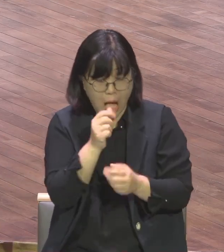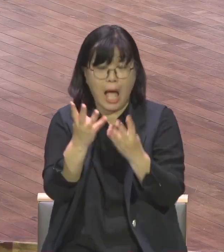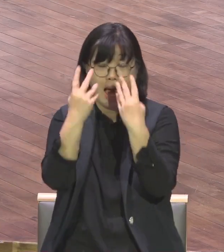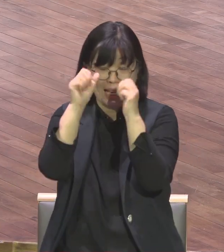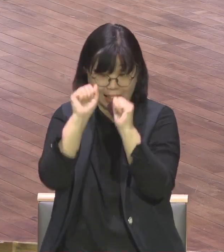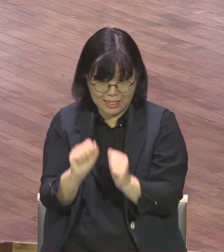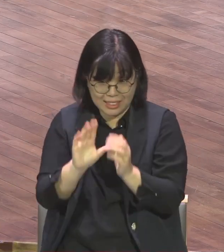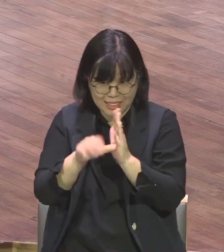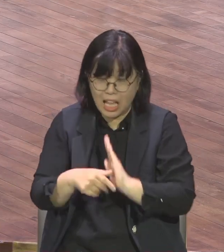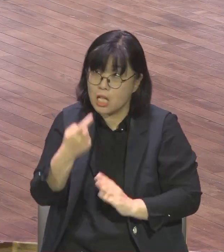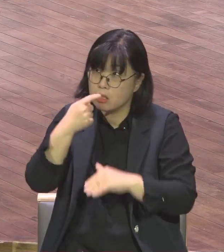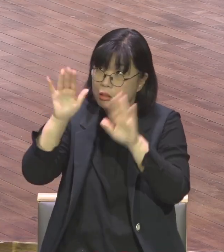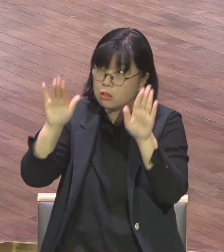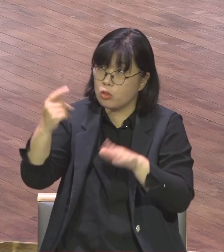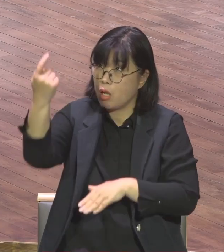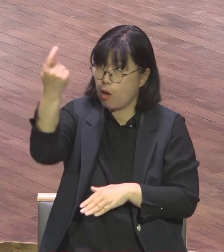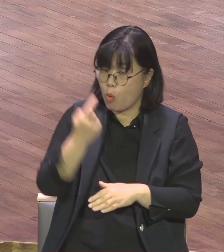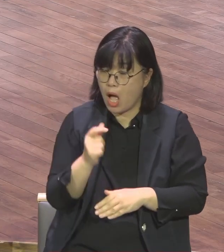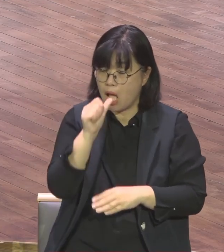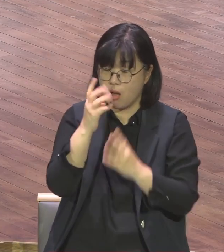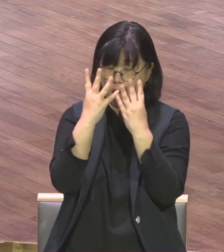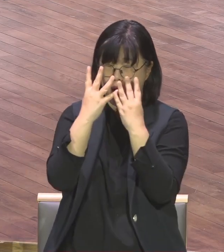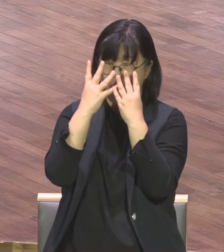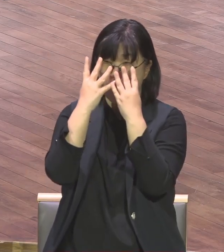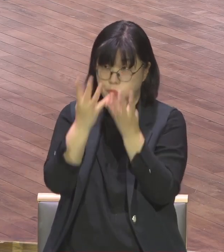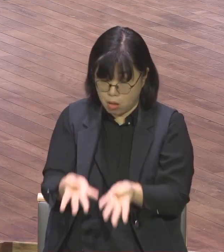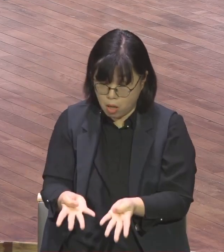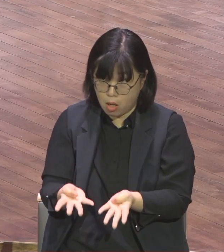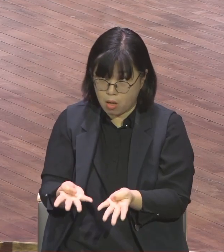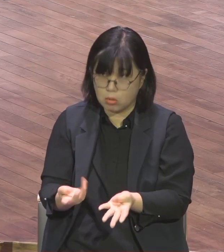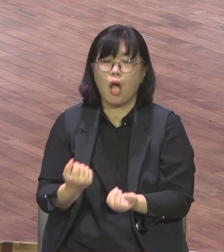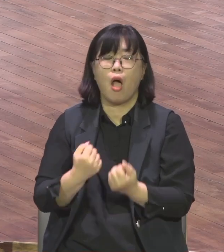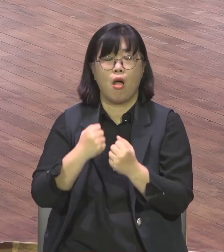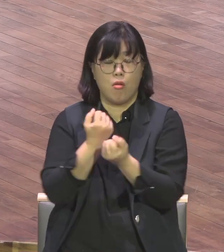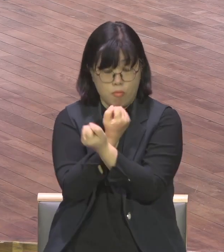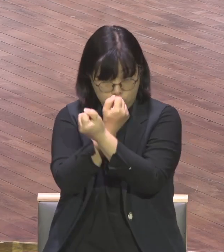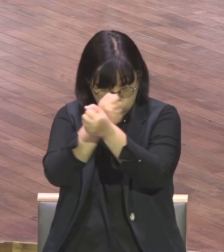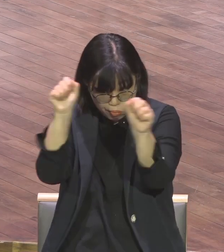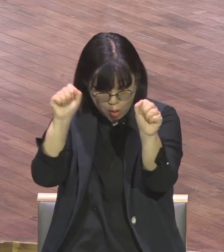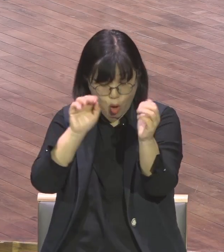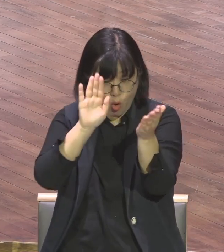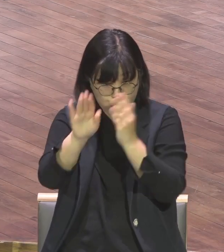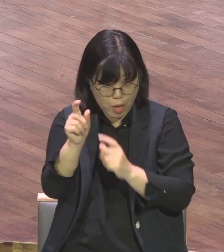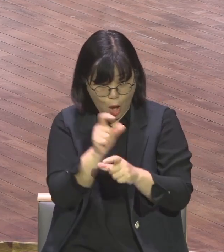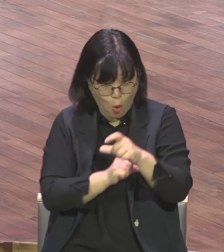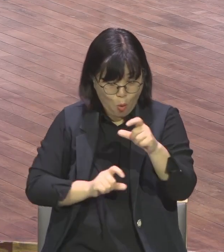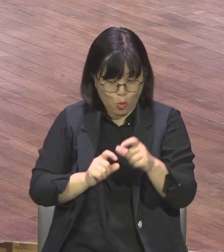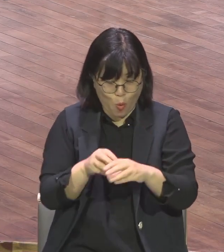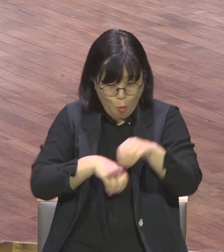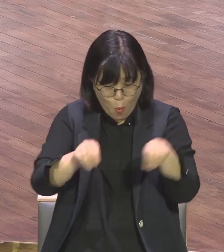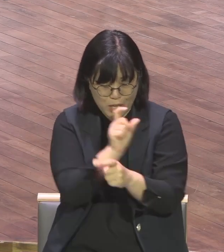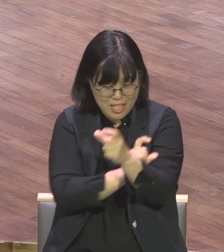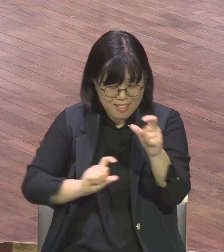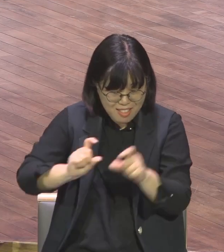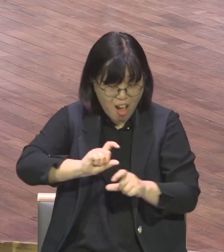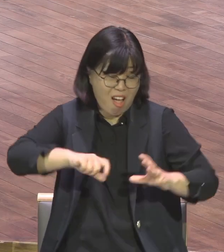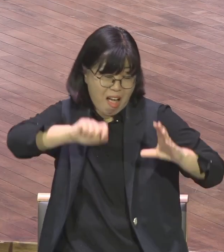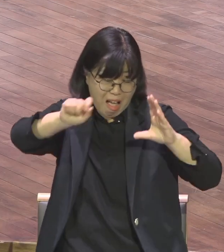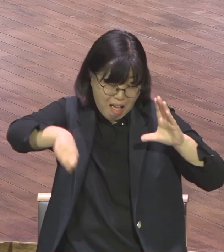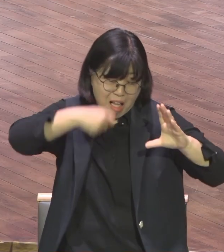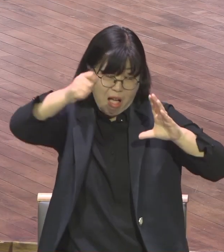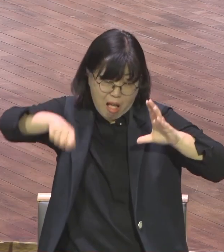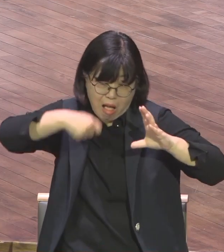나와가지고 또 사도들이 나와가 막 외친단 말이에요. 아니 대제사장 세관대 보니까 가다 놨는데